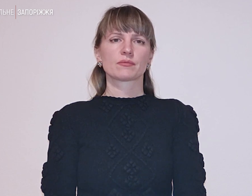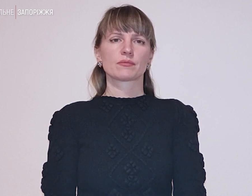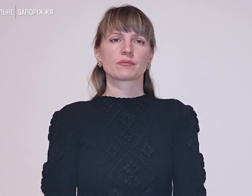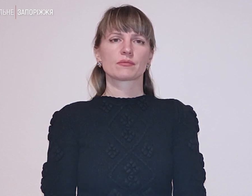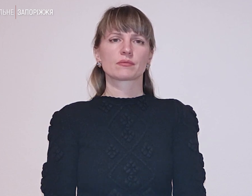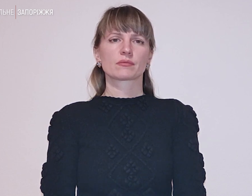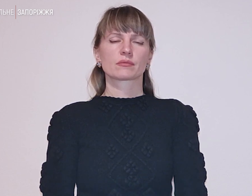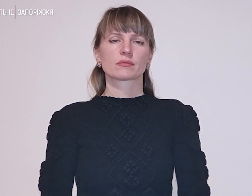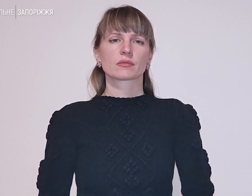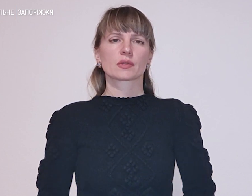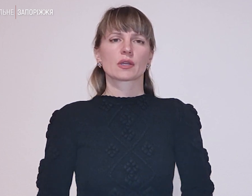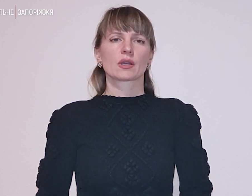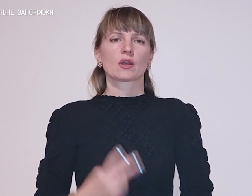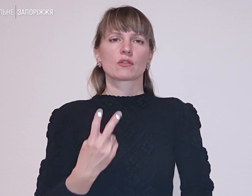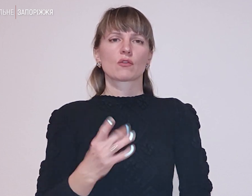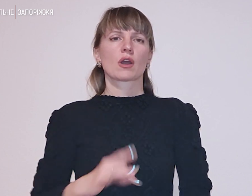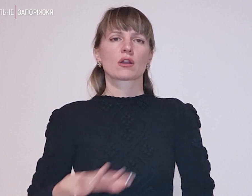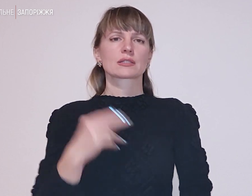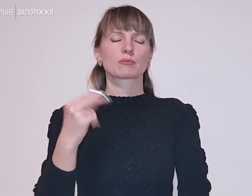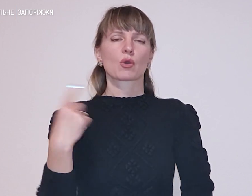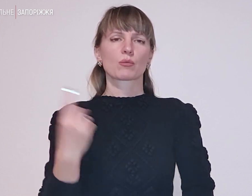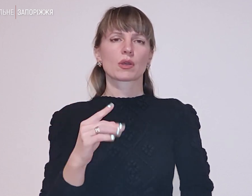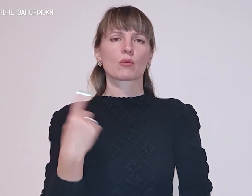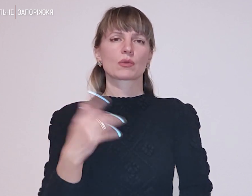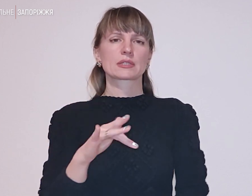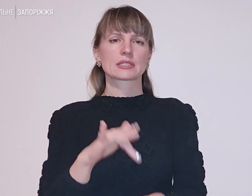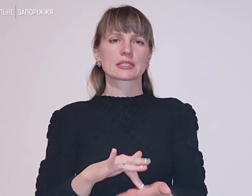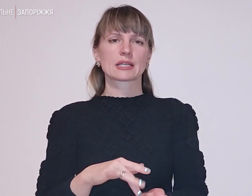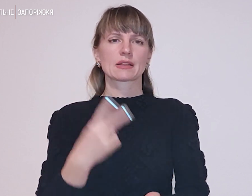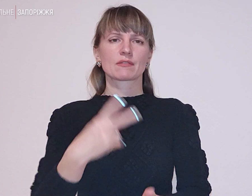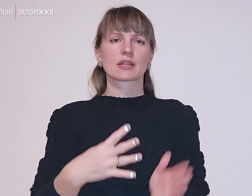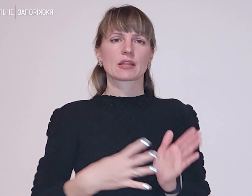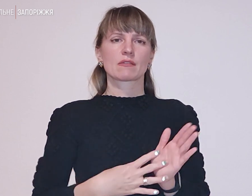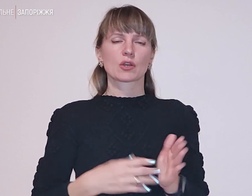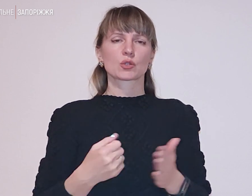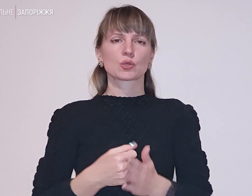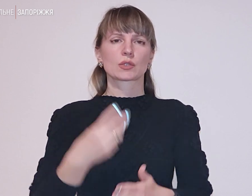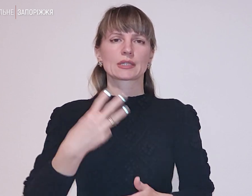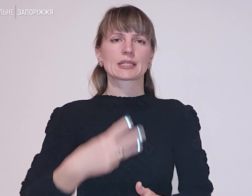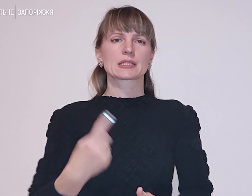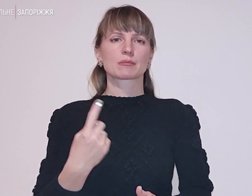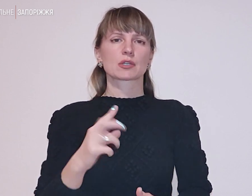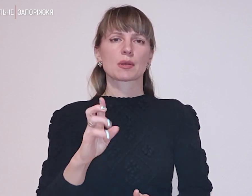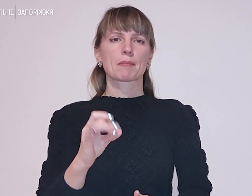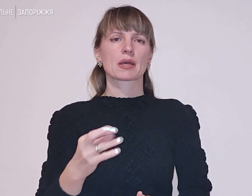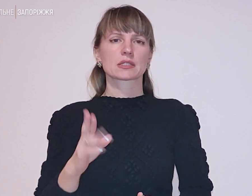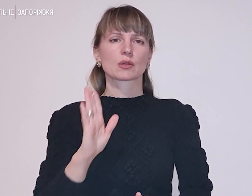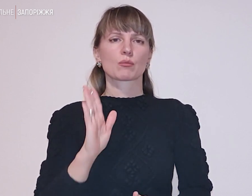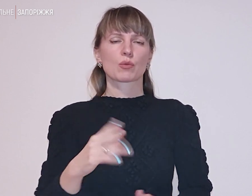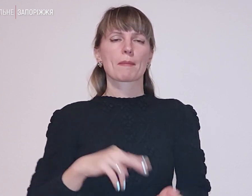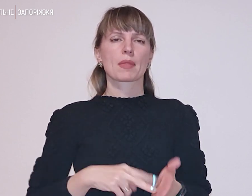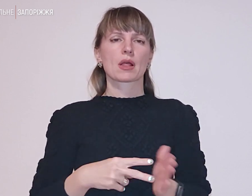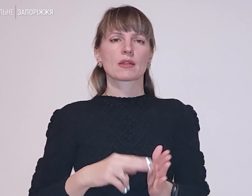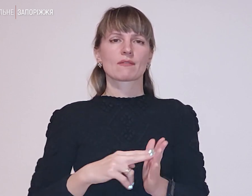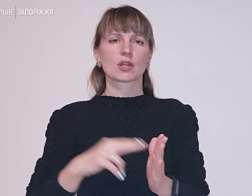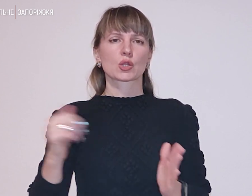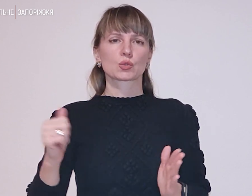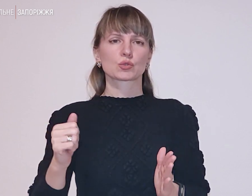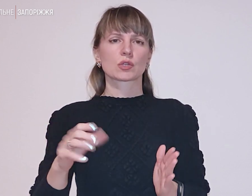У двох районах Запорізької області та обласному центрі з 29 по 31 березня відбудуться планові відключення